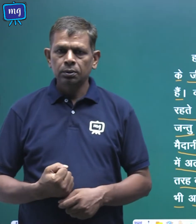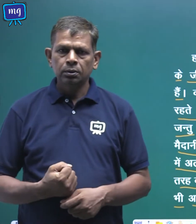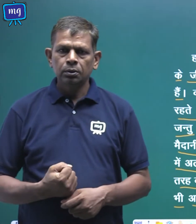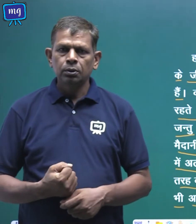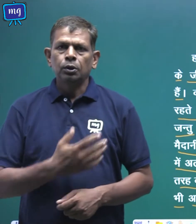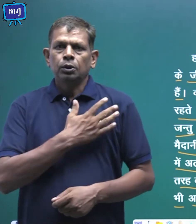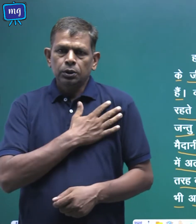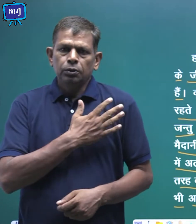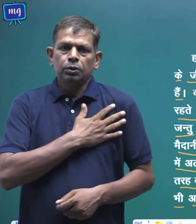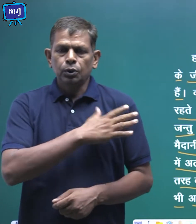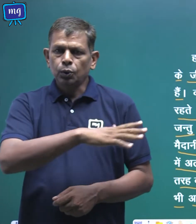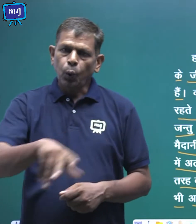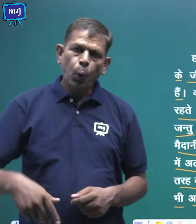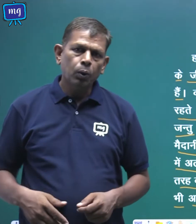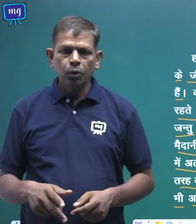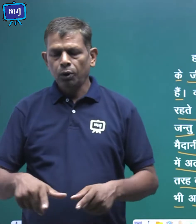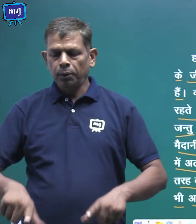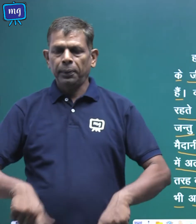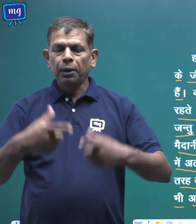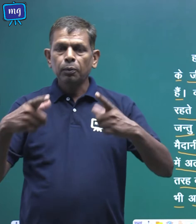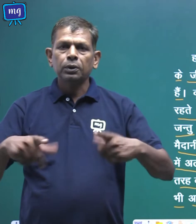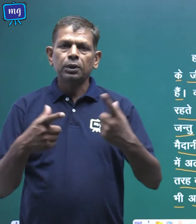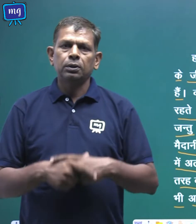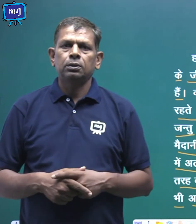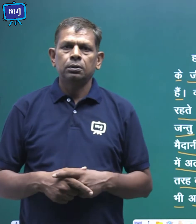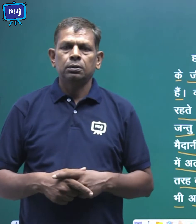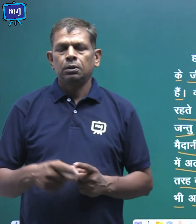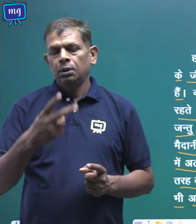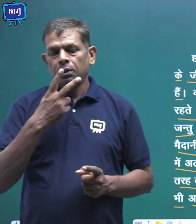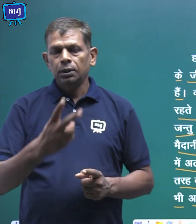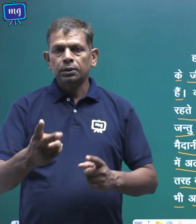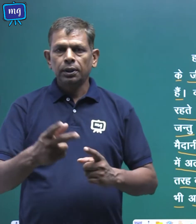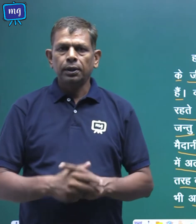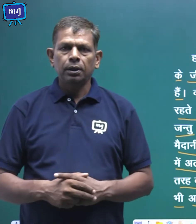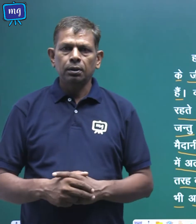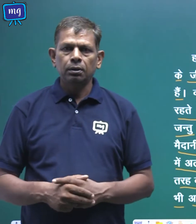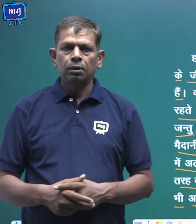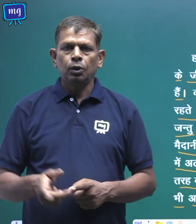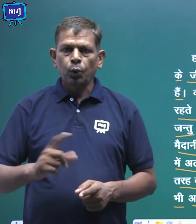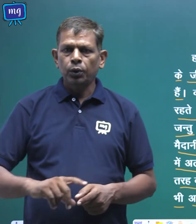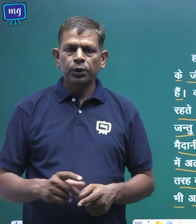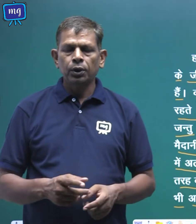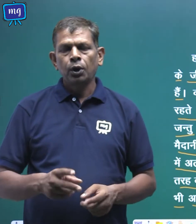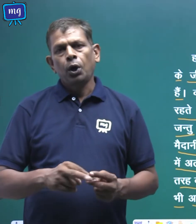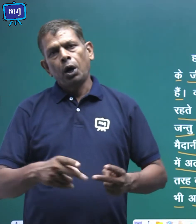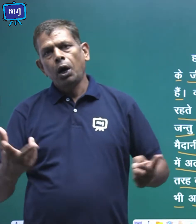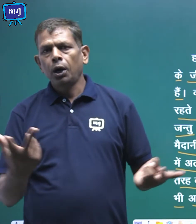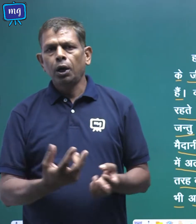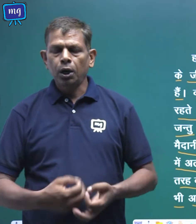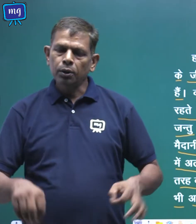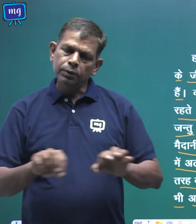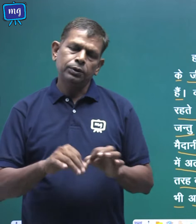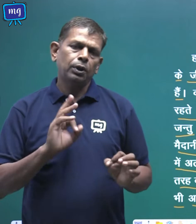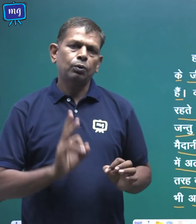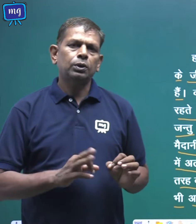जीव जंतु और पेड़ पौधे देखते हैं, उनकी अलग अलग विशेषताएं होती